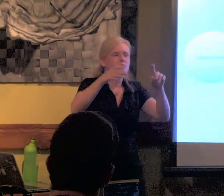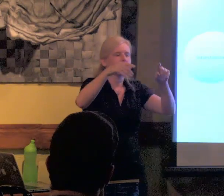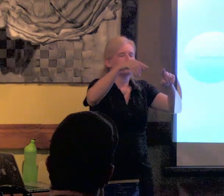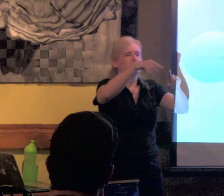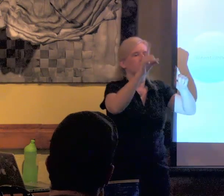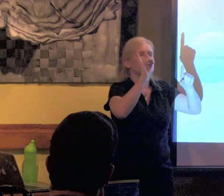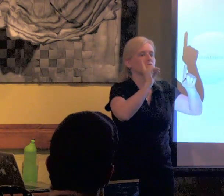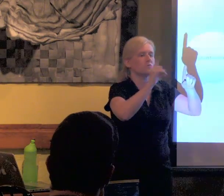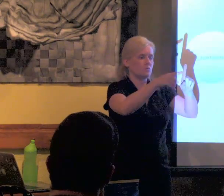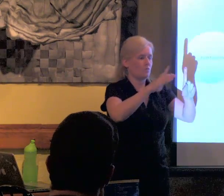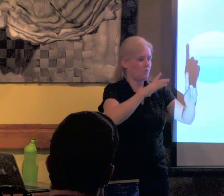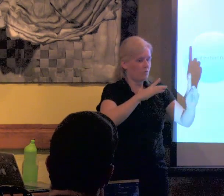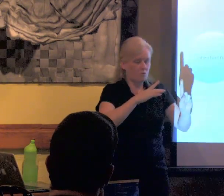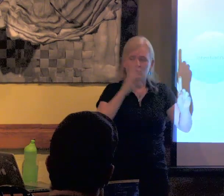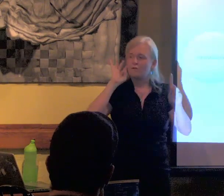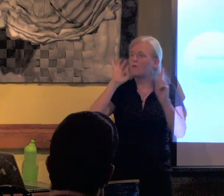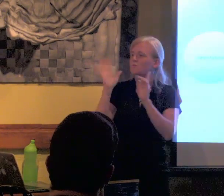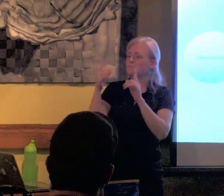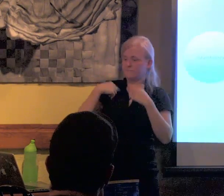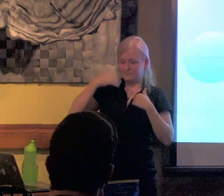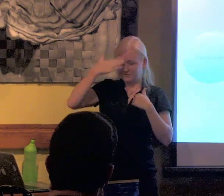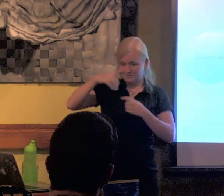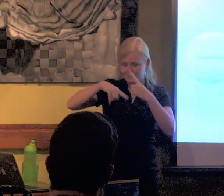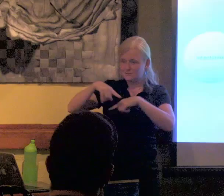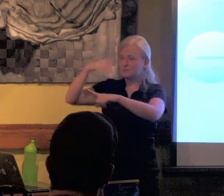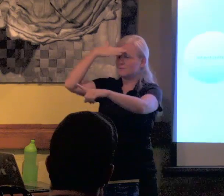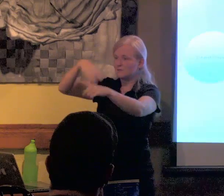conformer. J'essaie de donner un exemple.